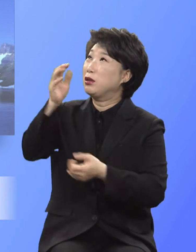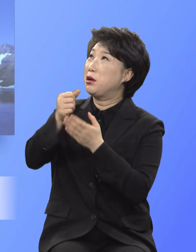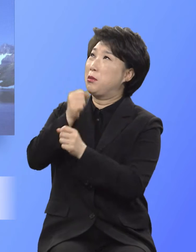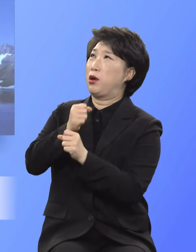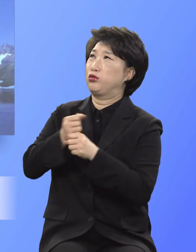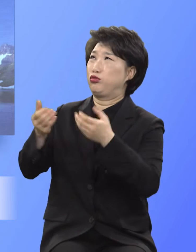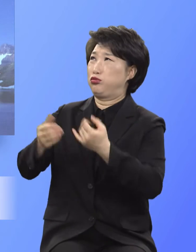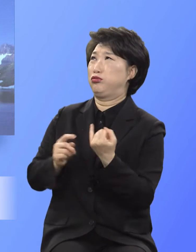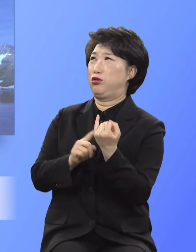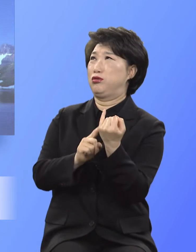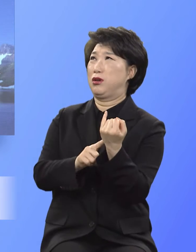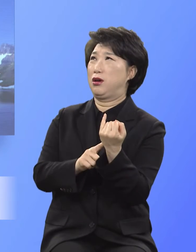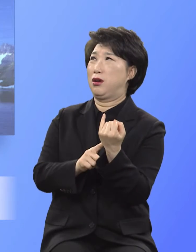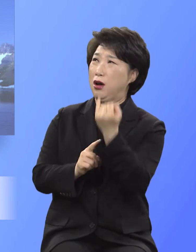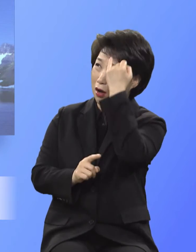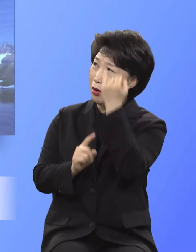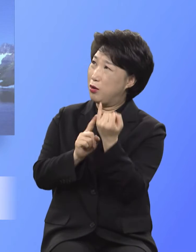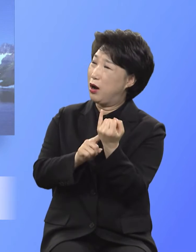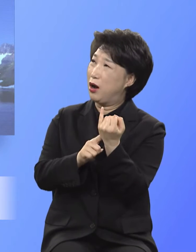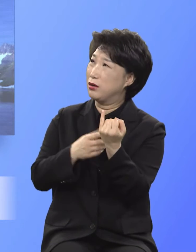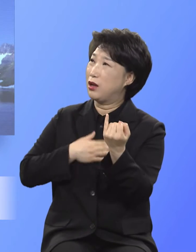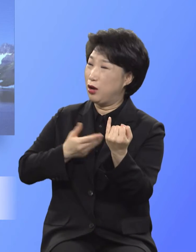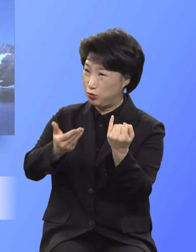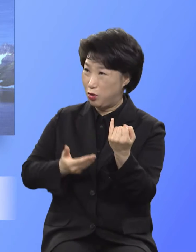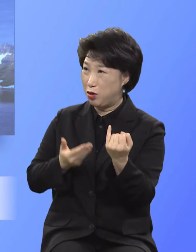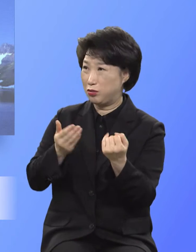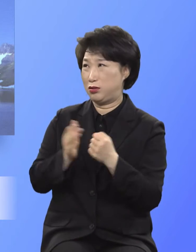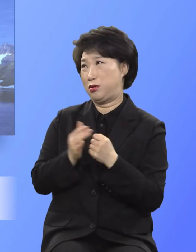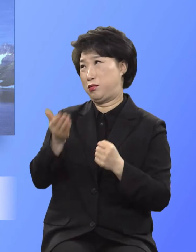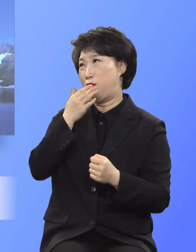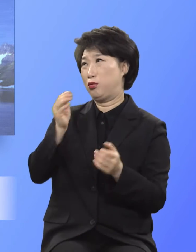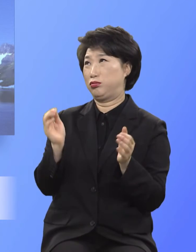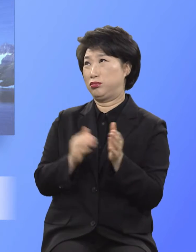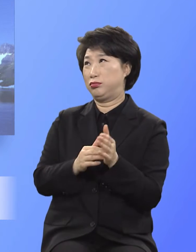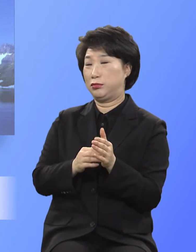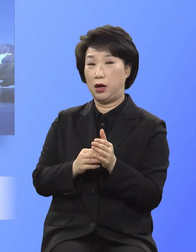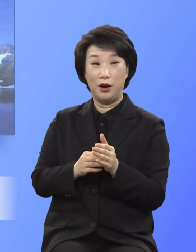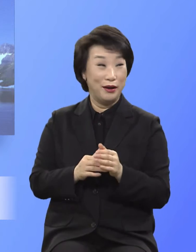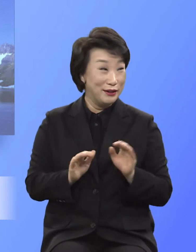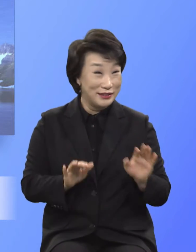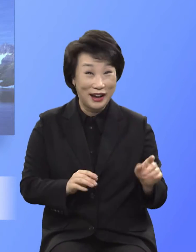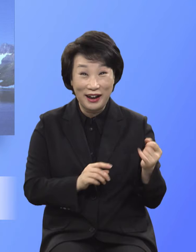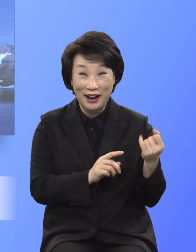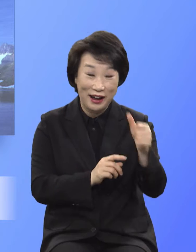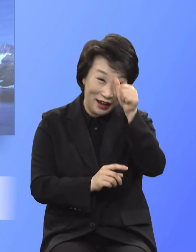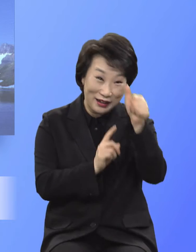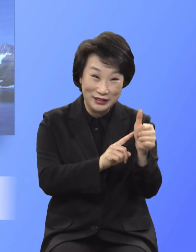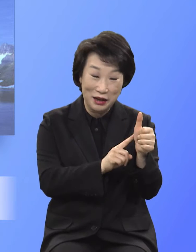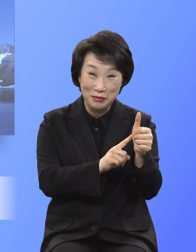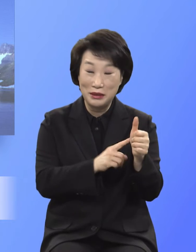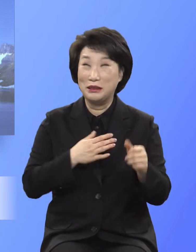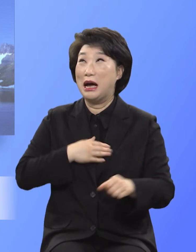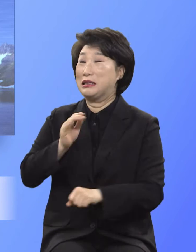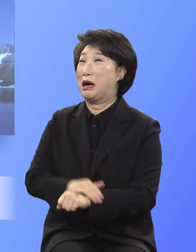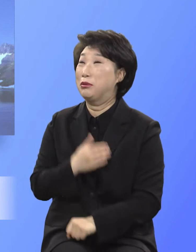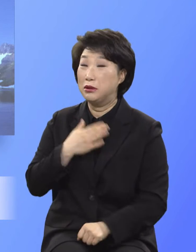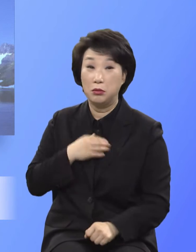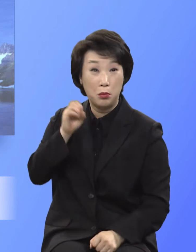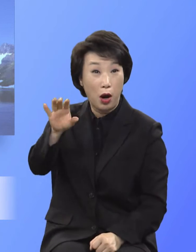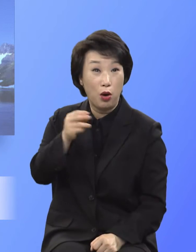당신이 만들어준 여자가 먹으라 해서 먹었습니다. 아니, 잘못했습니다가 안